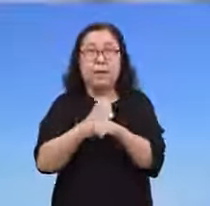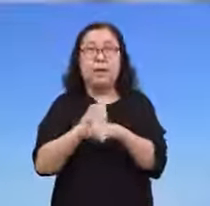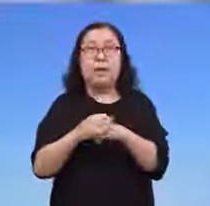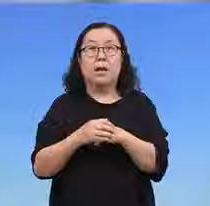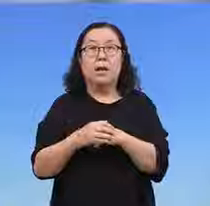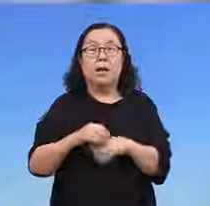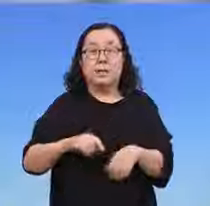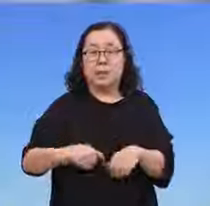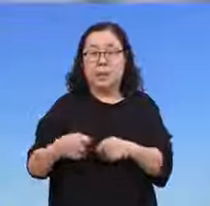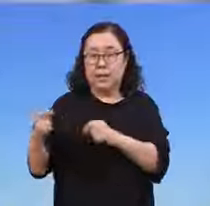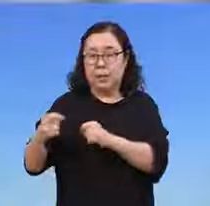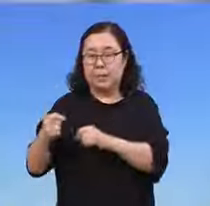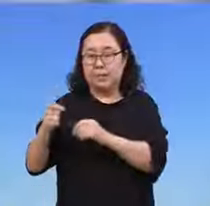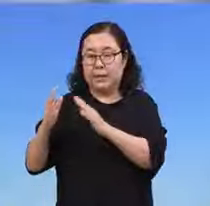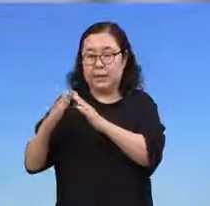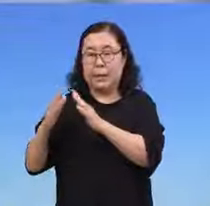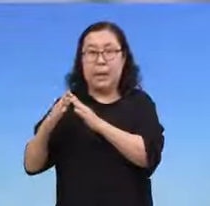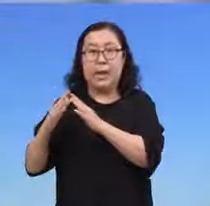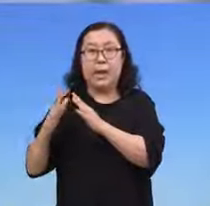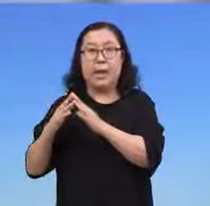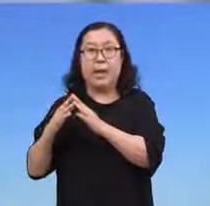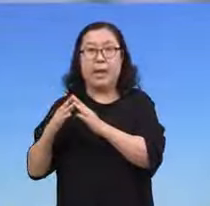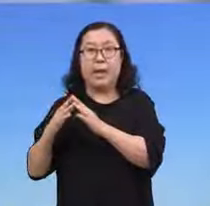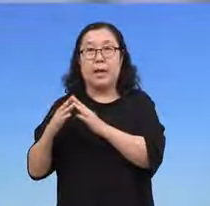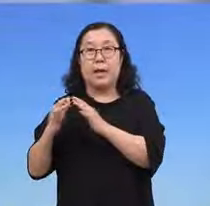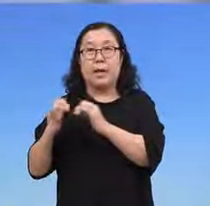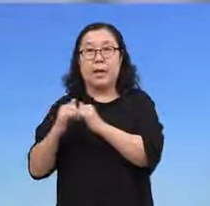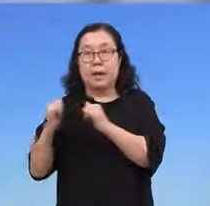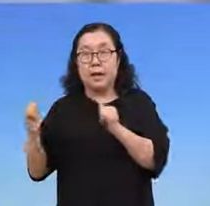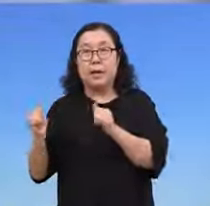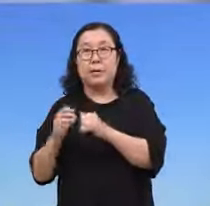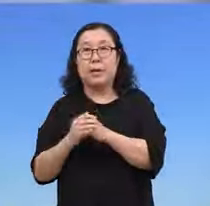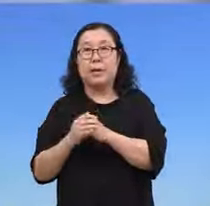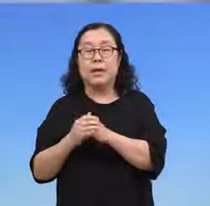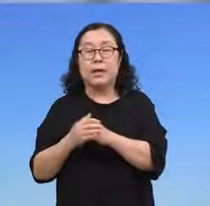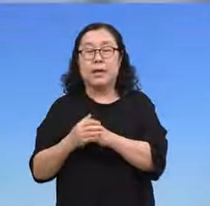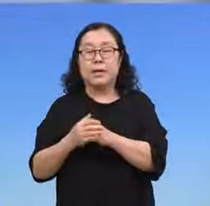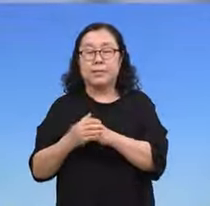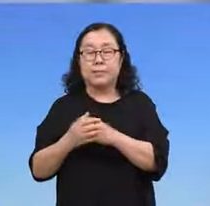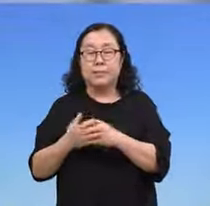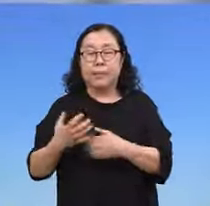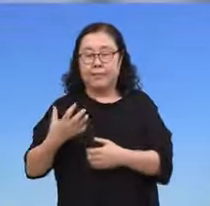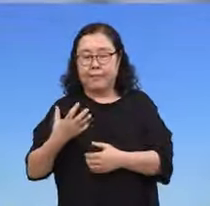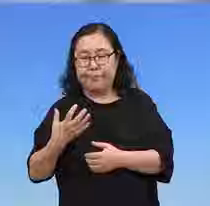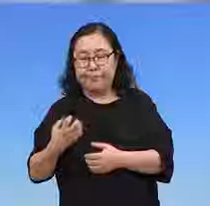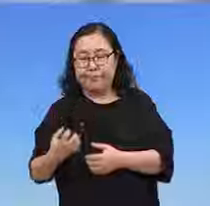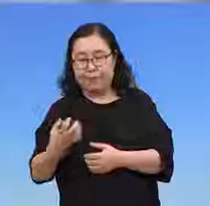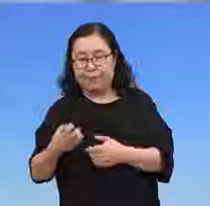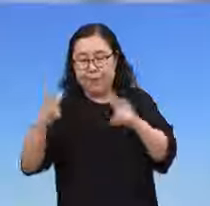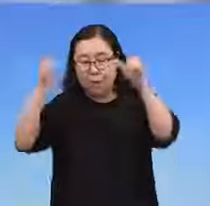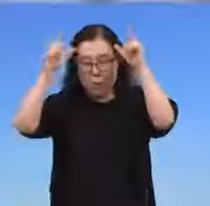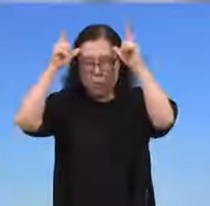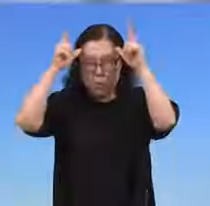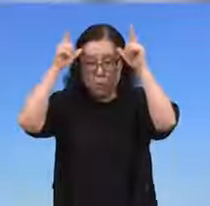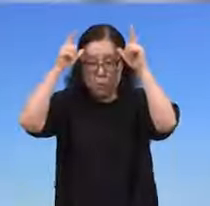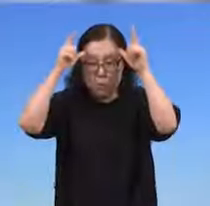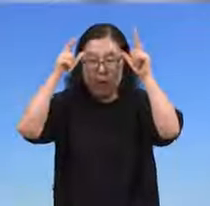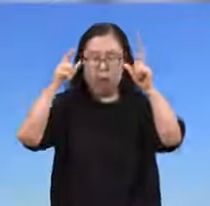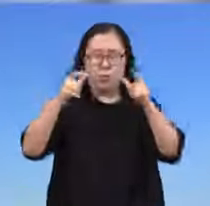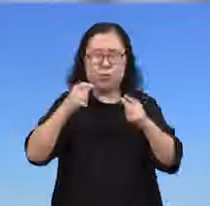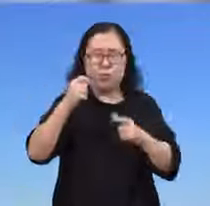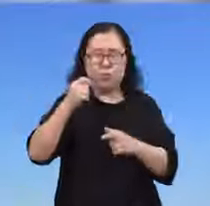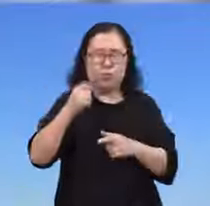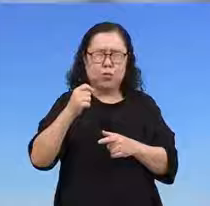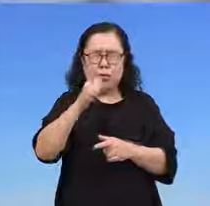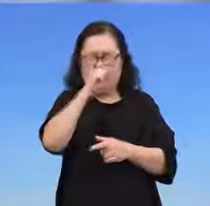그 거인한테 자기 옆집에 그 옆집 사람이 그 젖소를 한 마리 키우는데, 이 엄청나게 대단한